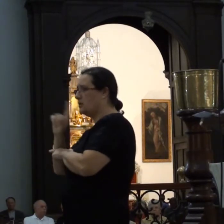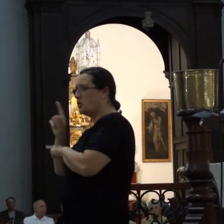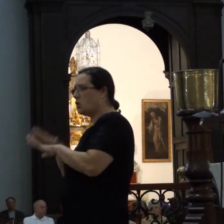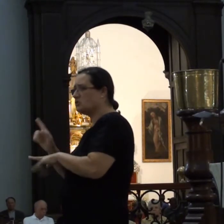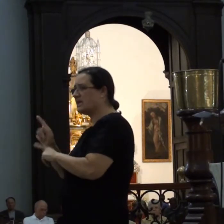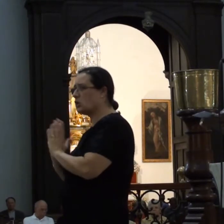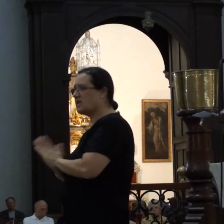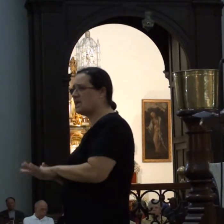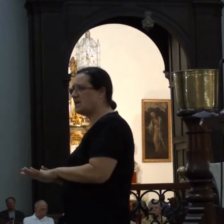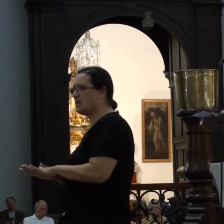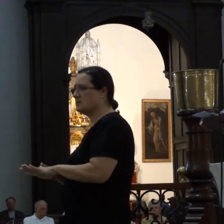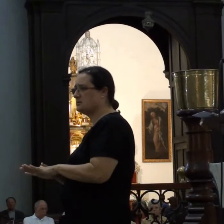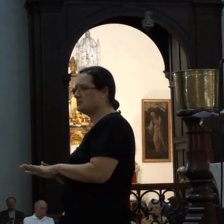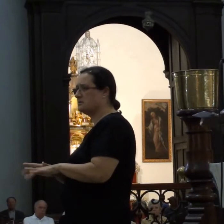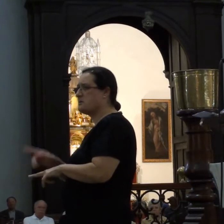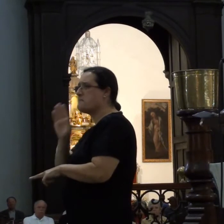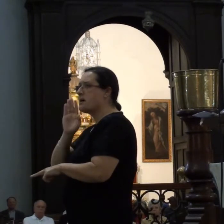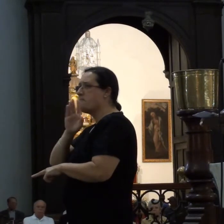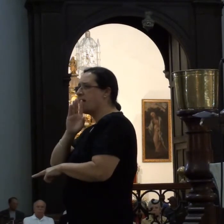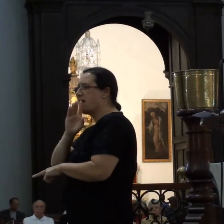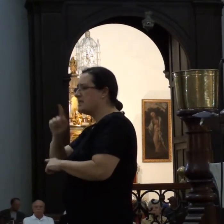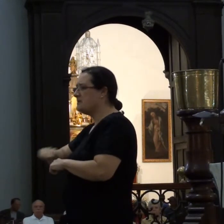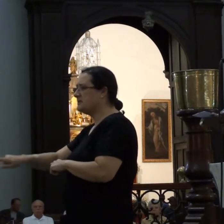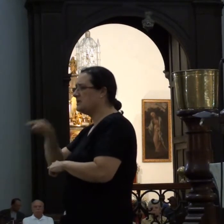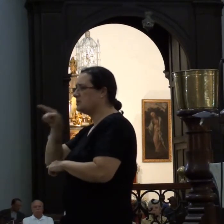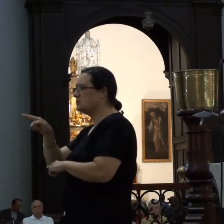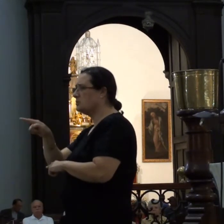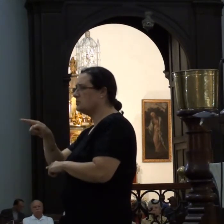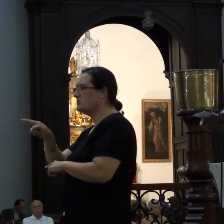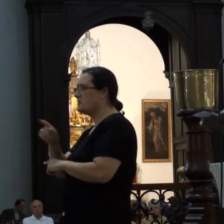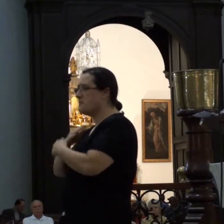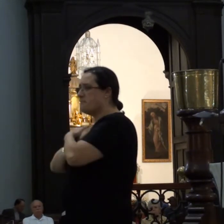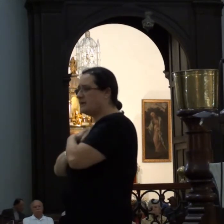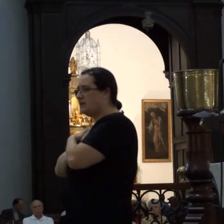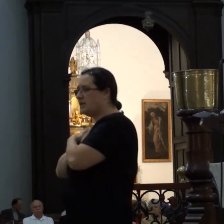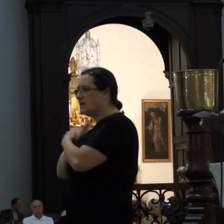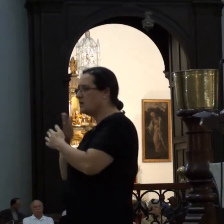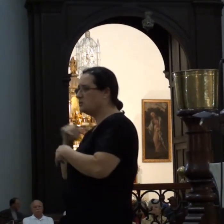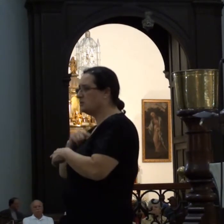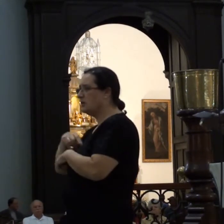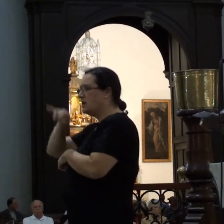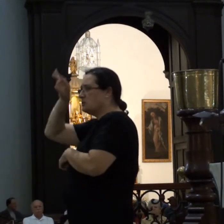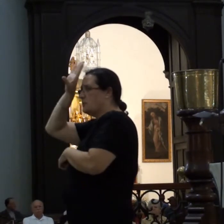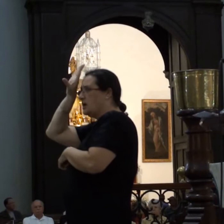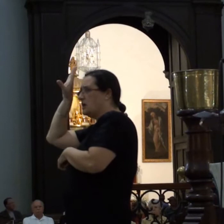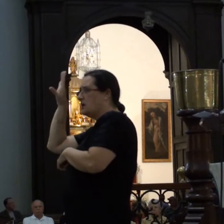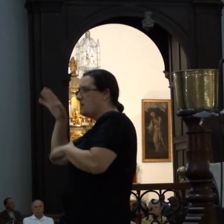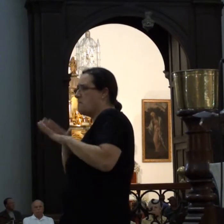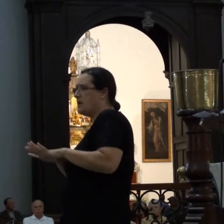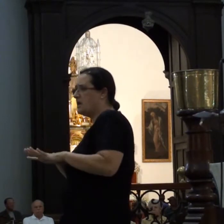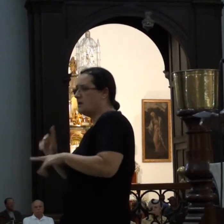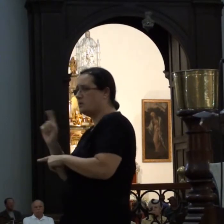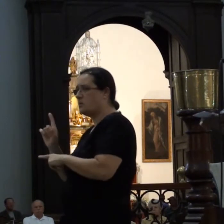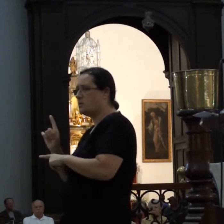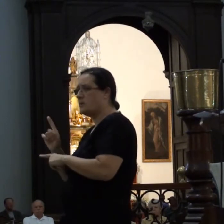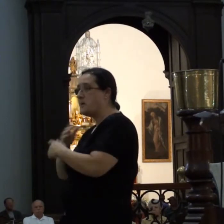la madre del mesías María el lugar de que ensimismada al instante Nuestra